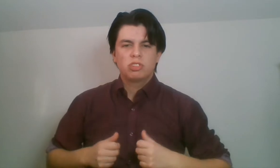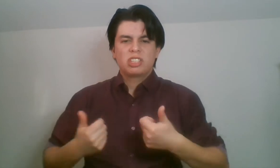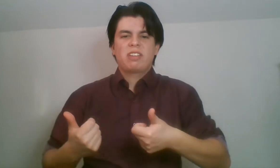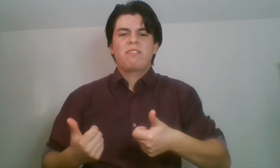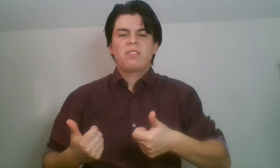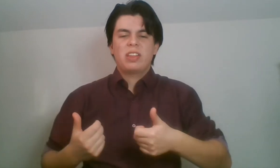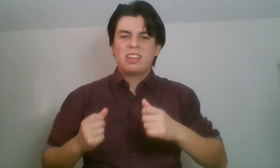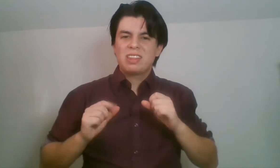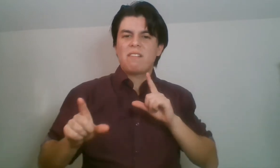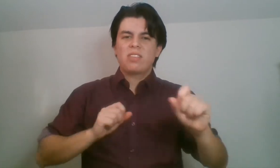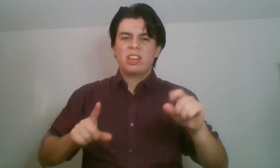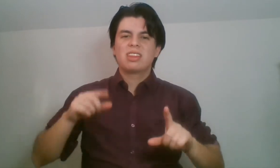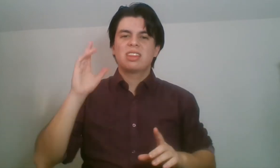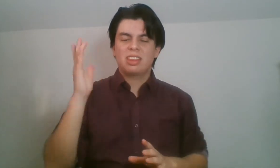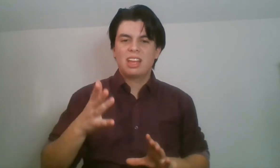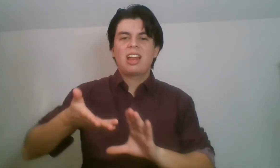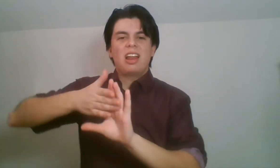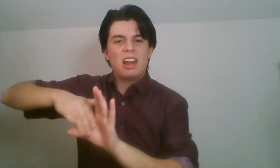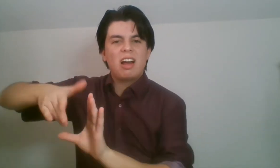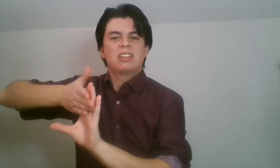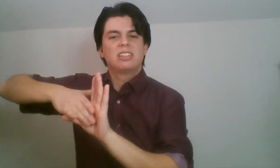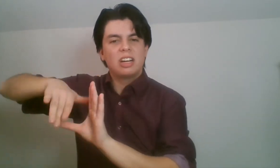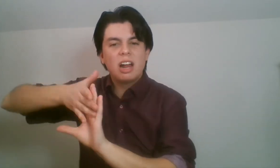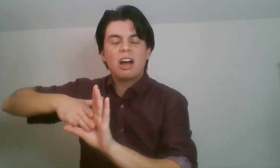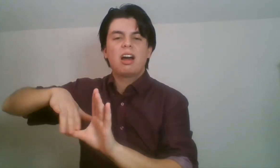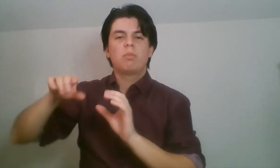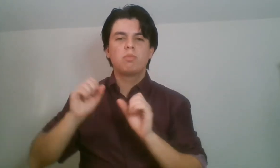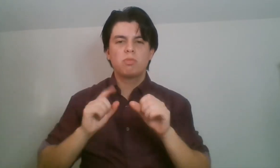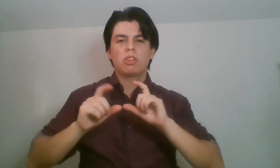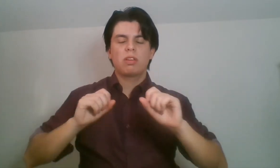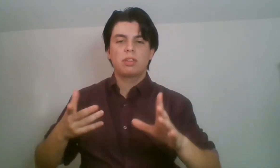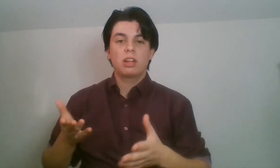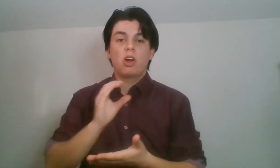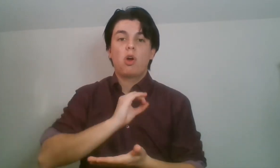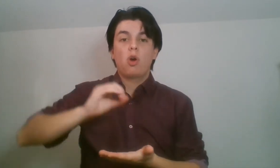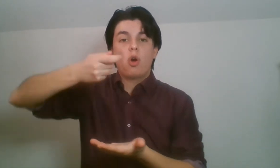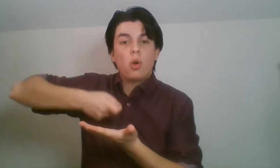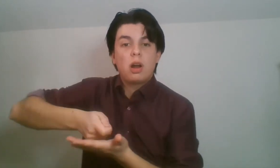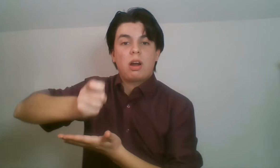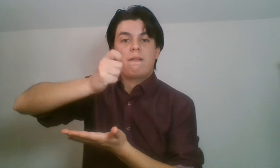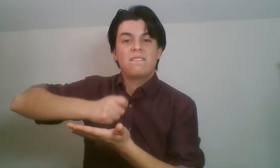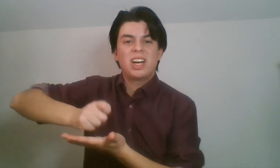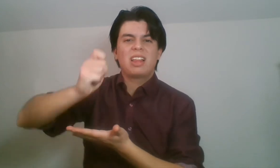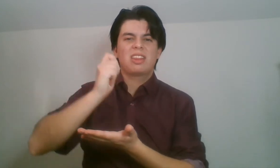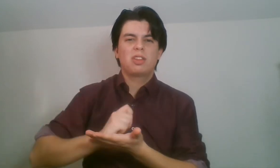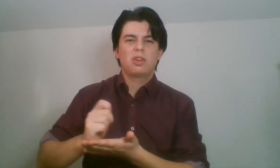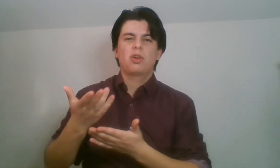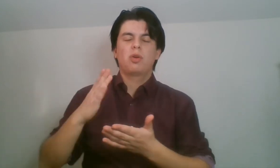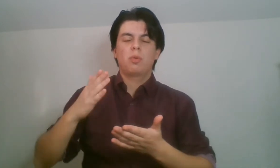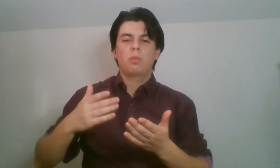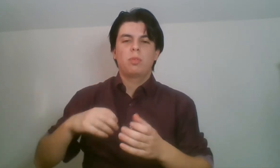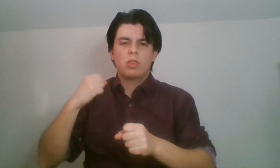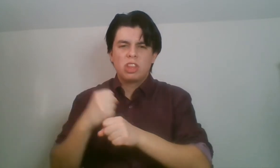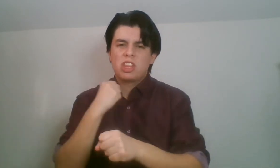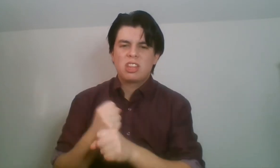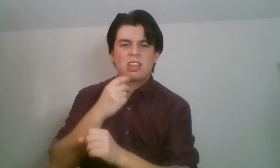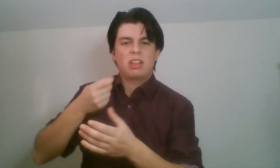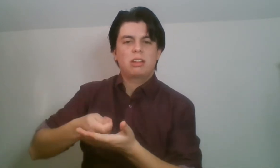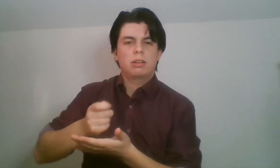esta mirada del oficio, de la cerámica, por ejemplo, o incluso del grabado, o